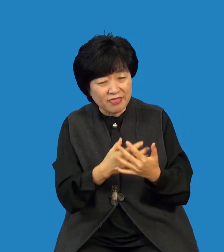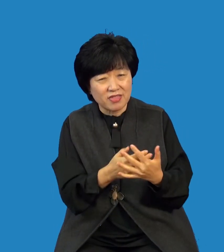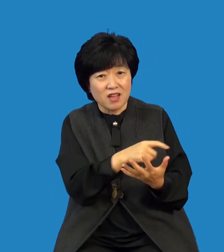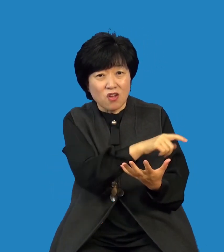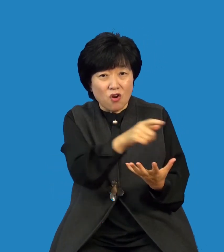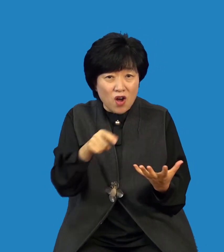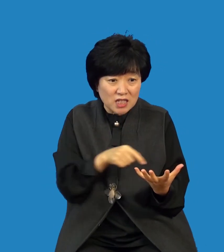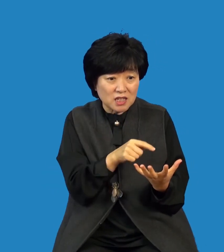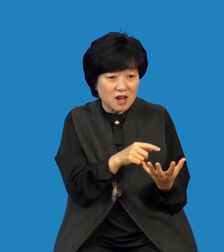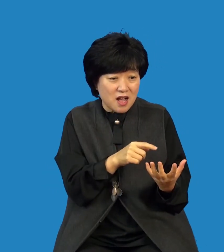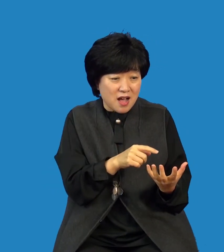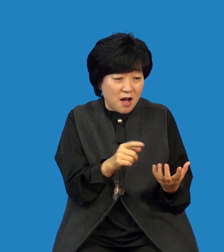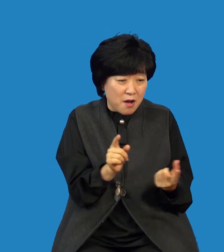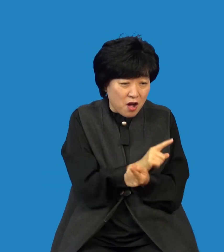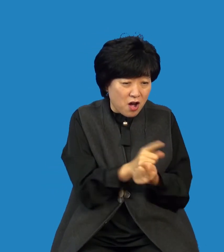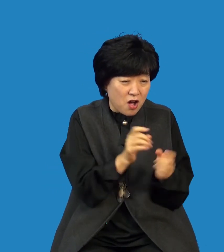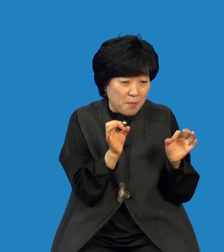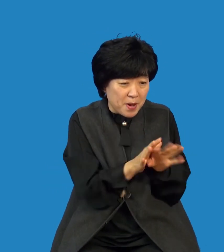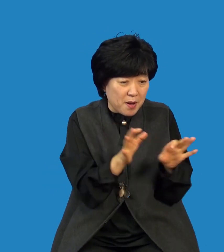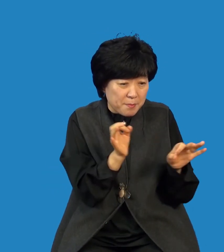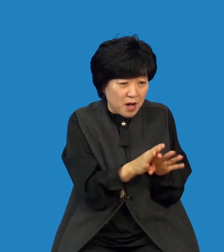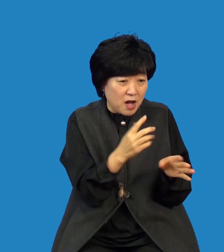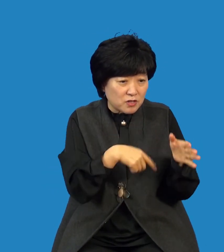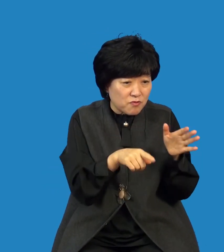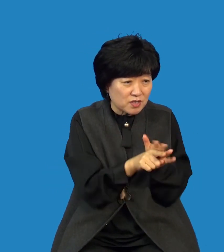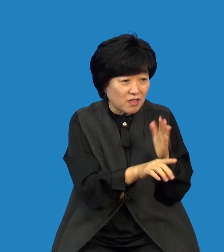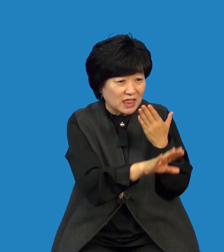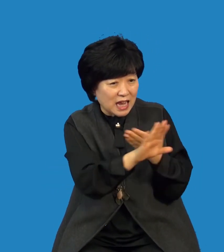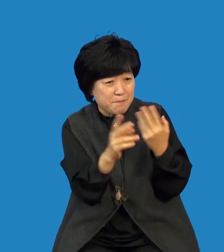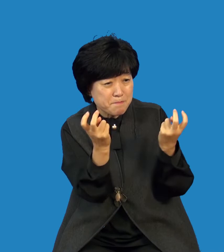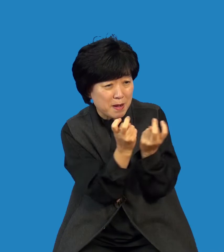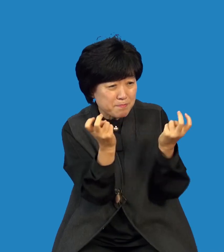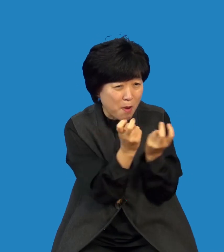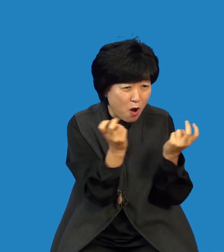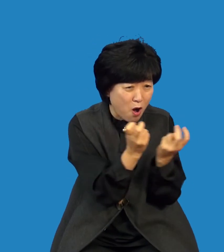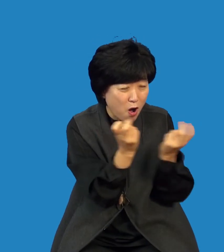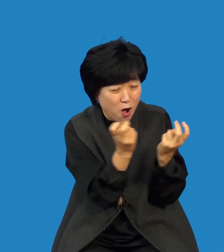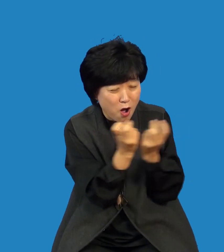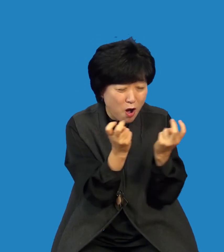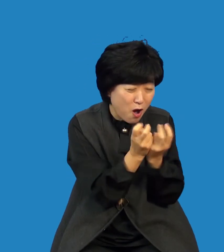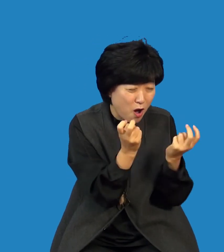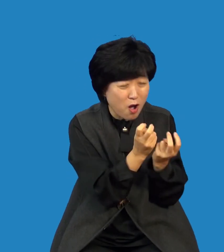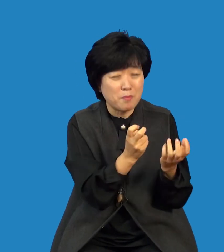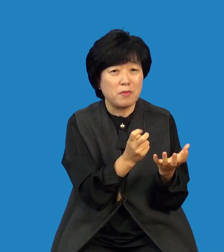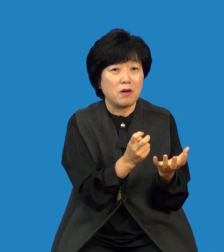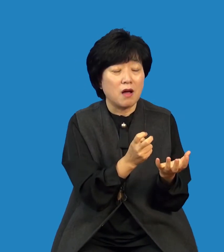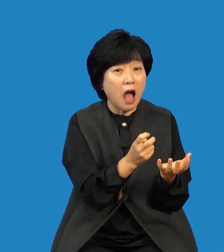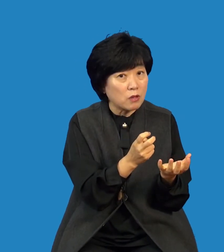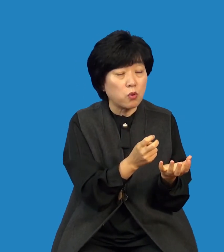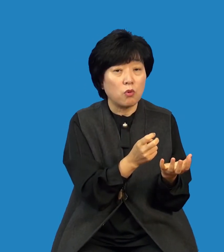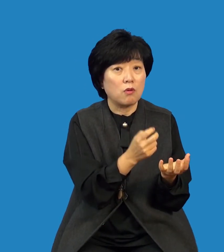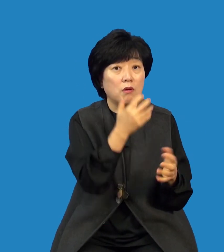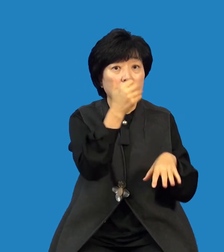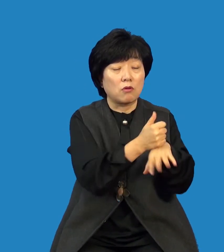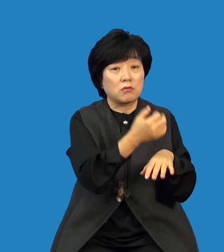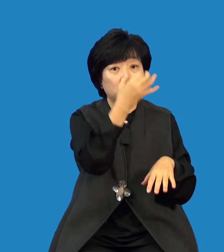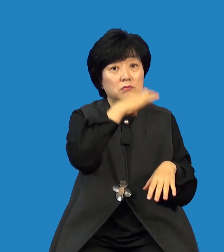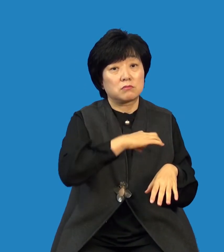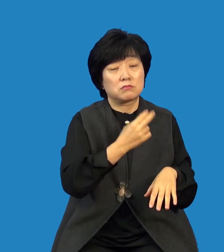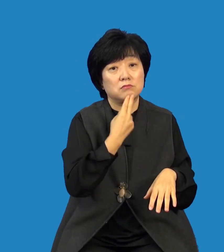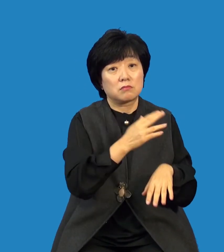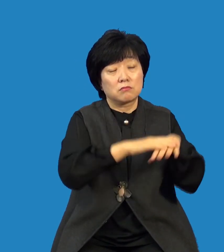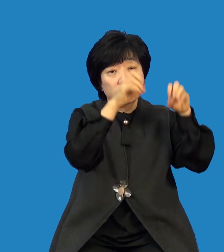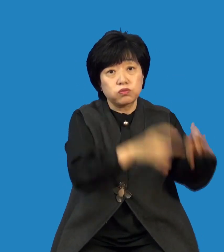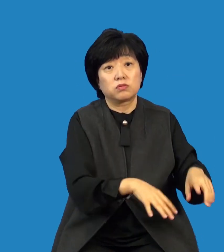아세요? 이거는 안경 해본 사람은 몰라. 통풍이요, 바람만 불어도 아프다 그래서 통풍이거든. 그래서 이게 그 고통지수가 나와